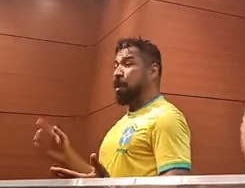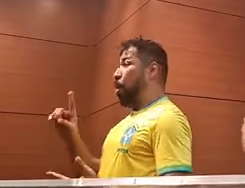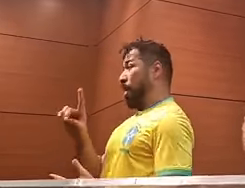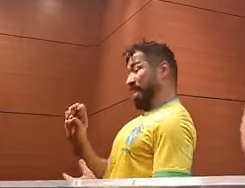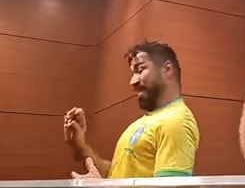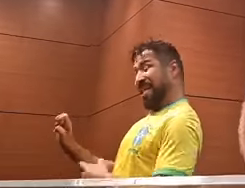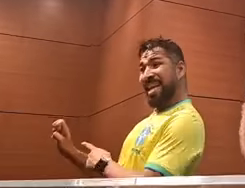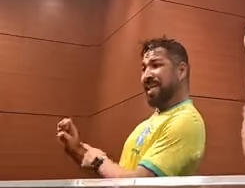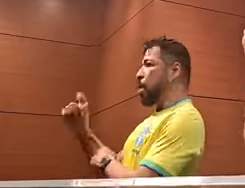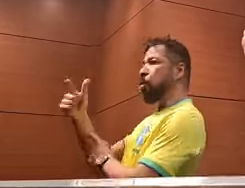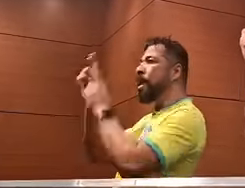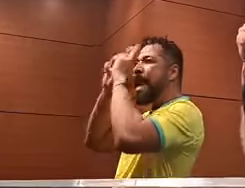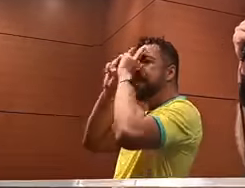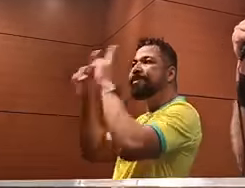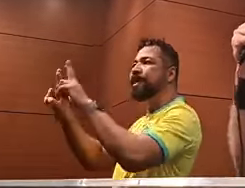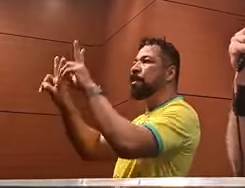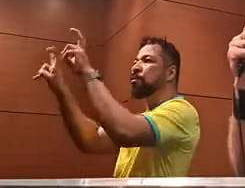de lá